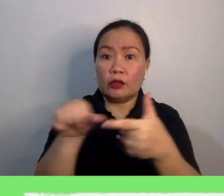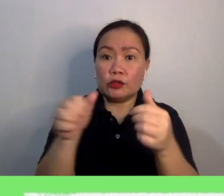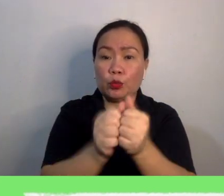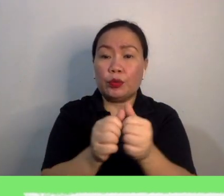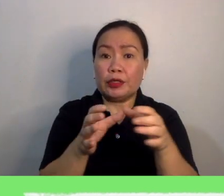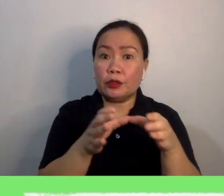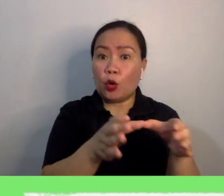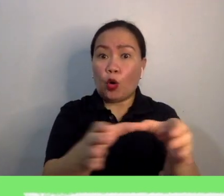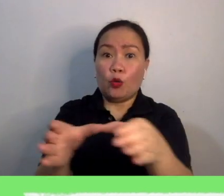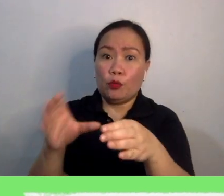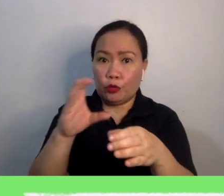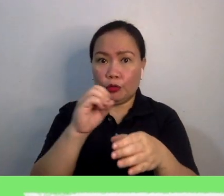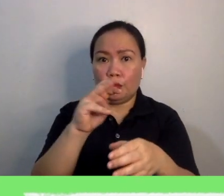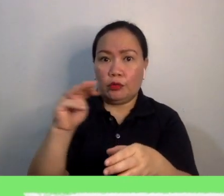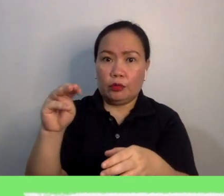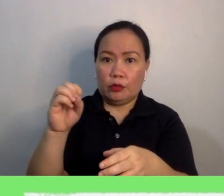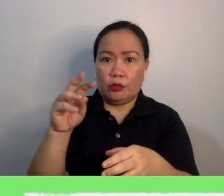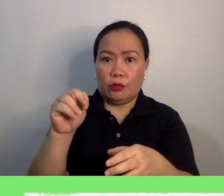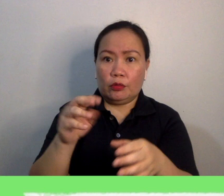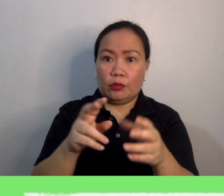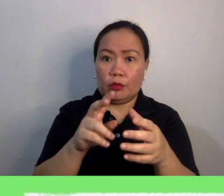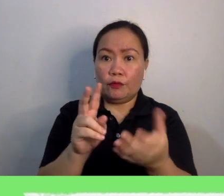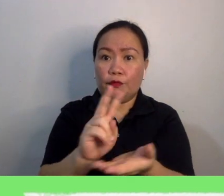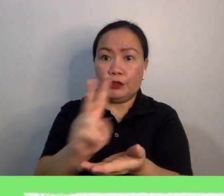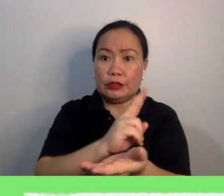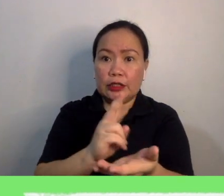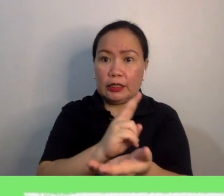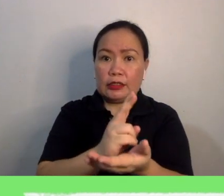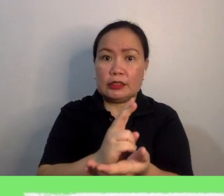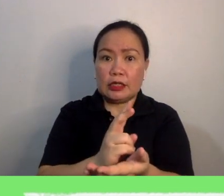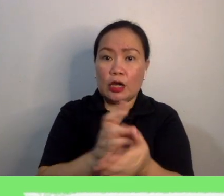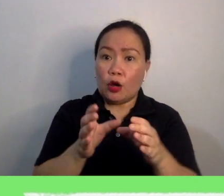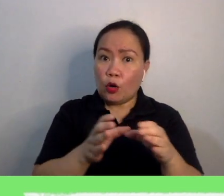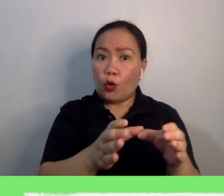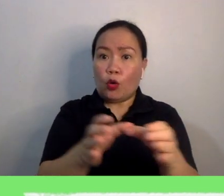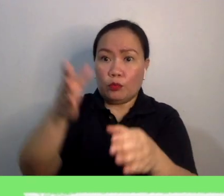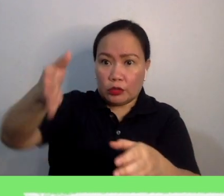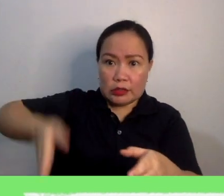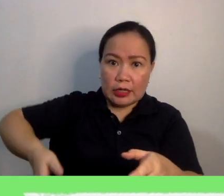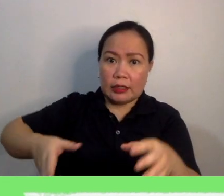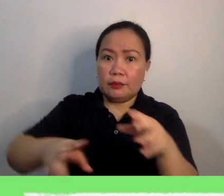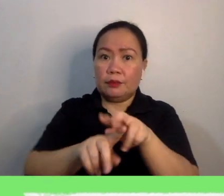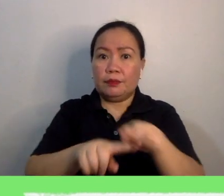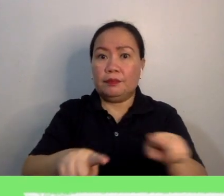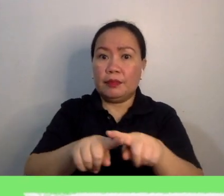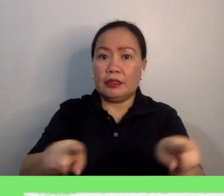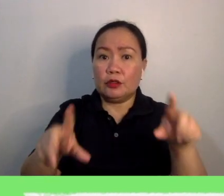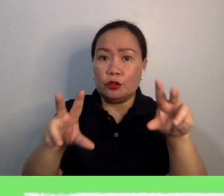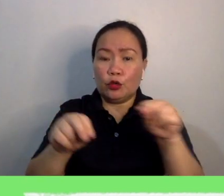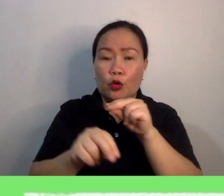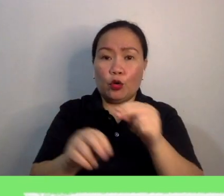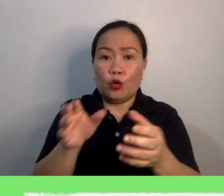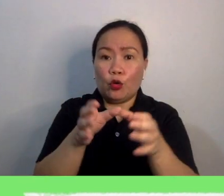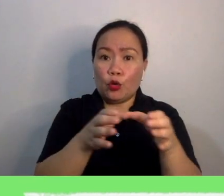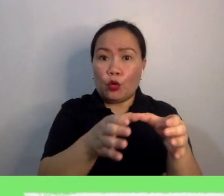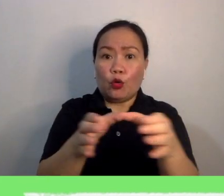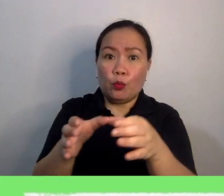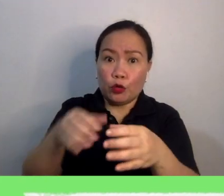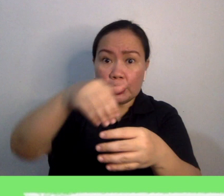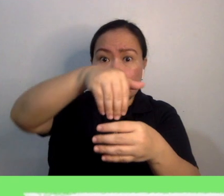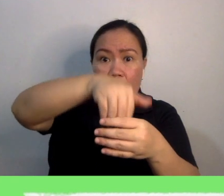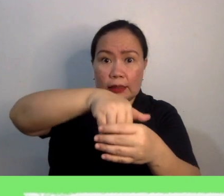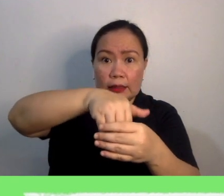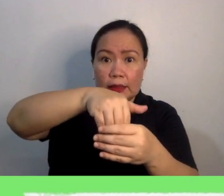but no common interior point. So, let's have an example. This is an adjacent angle. Ito rin po, and